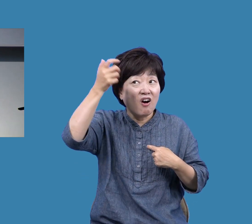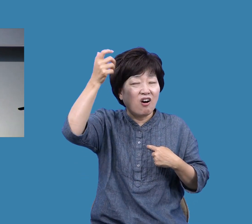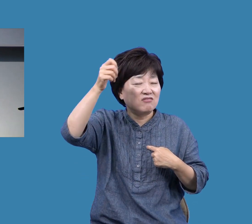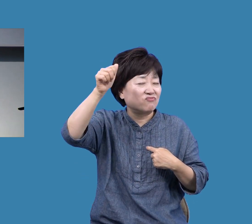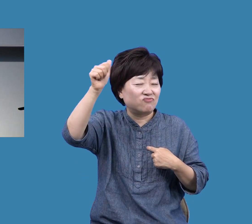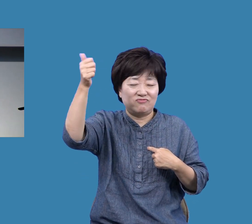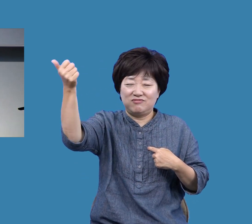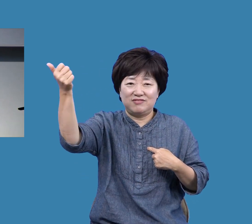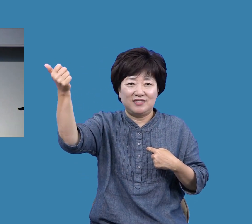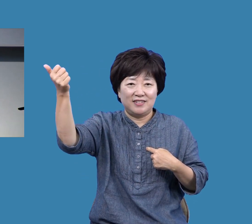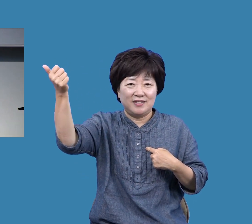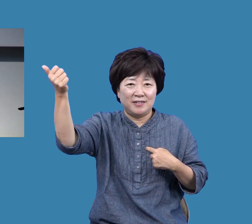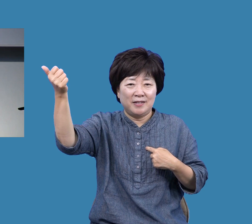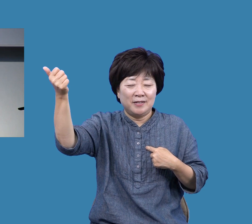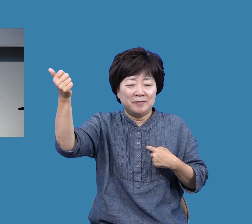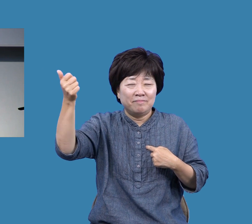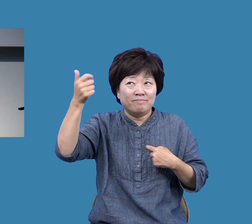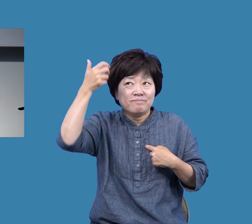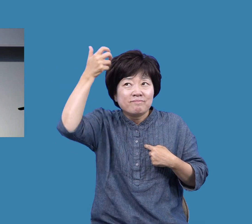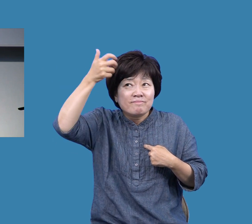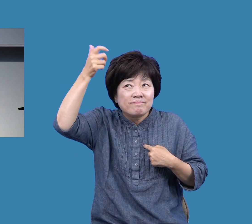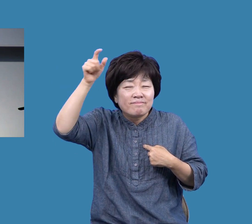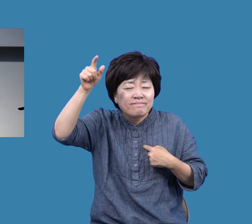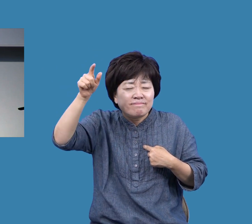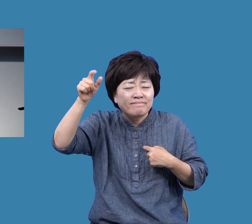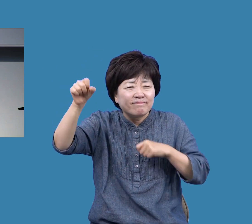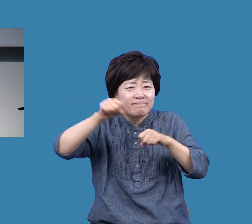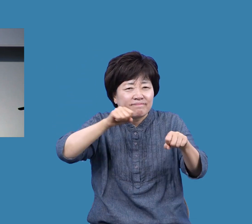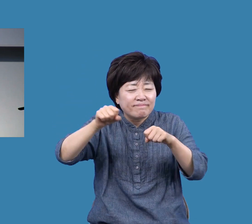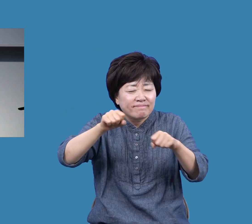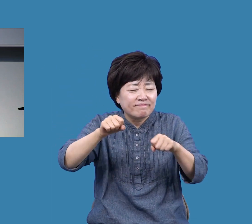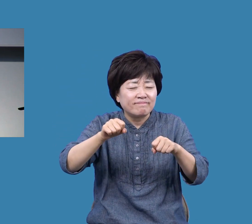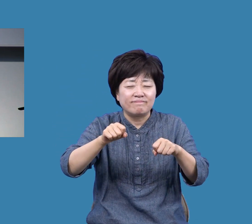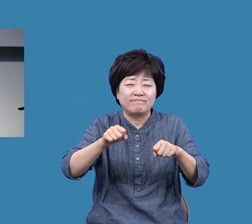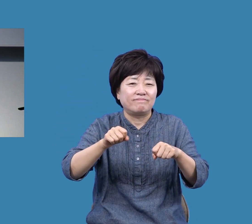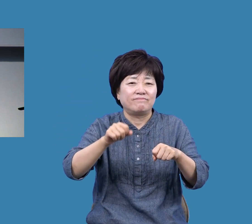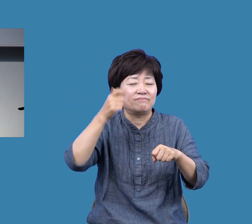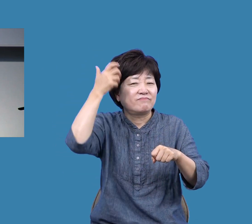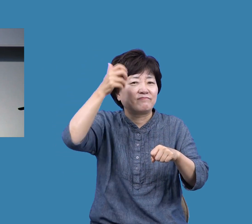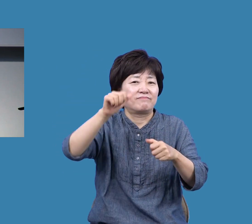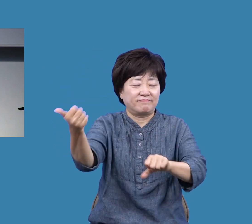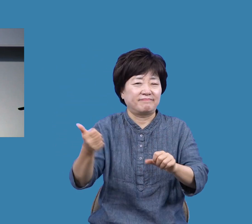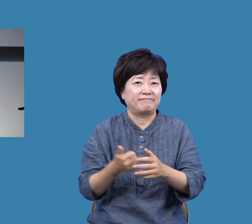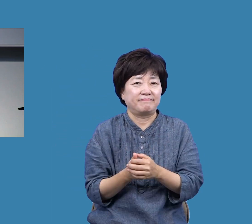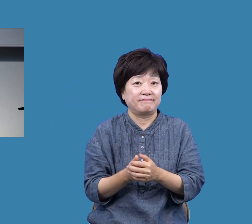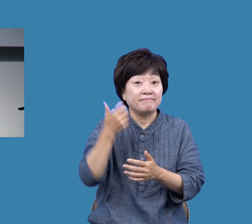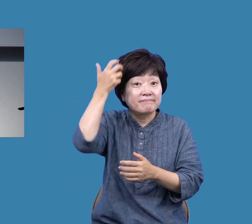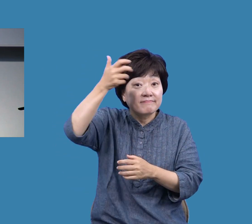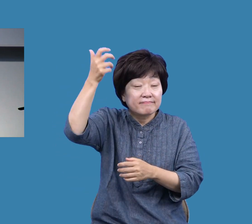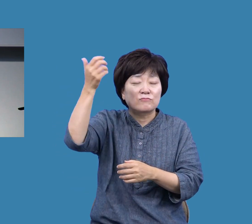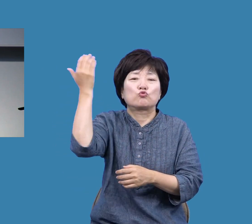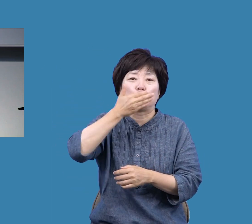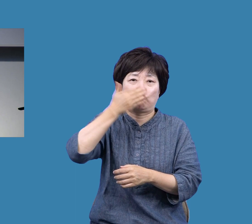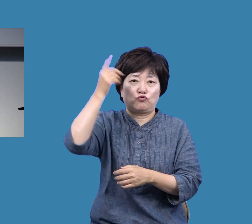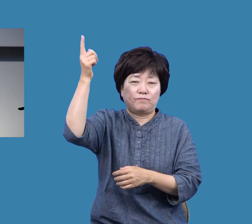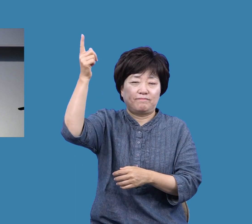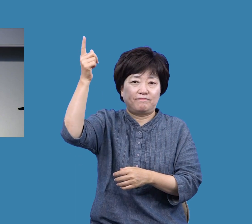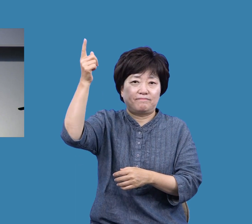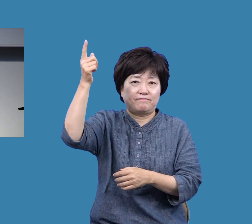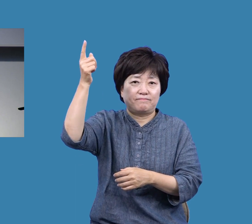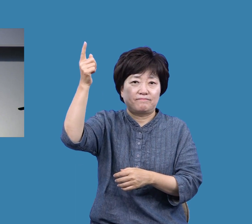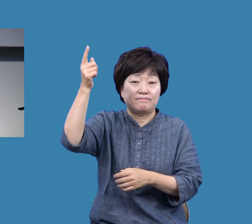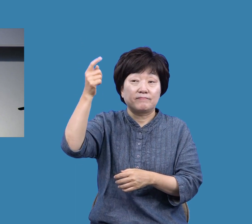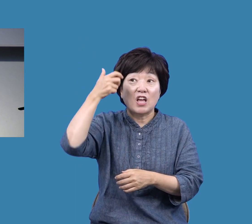거예요. 그렇게 움직이면 영이 죽기 시작해요. 그래서 영은 여러분 순전합니다. 영은요 보이는